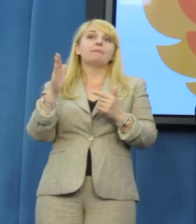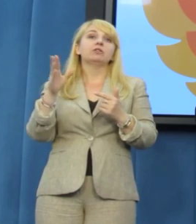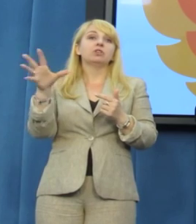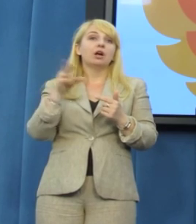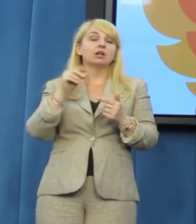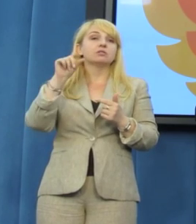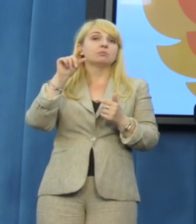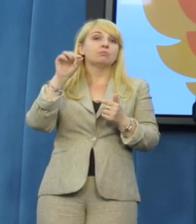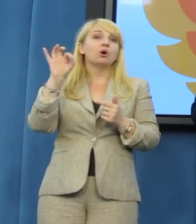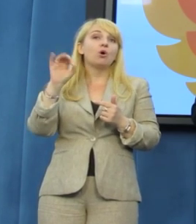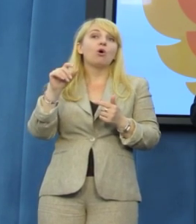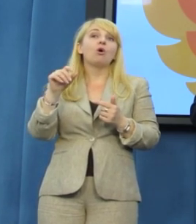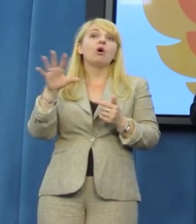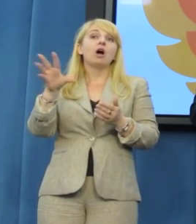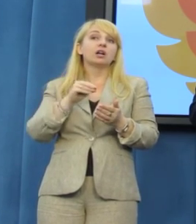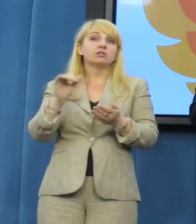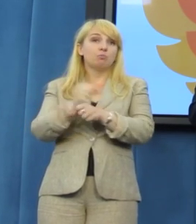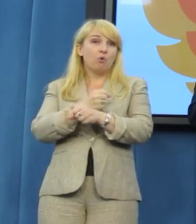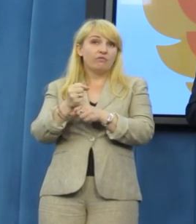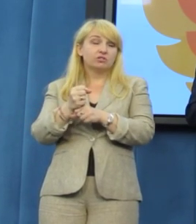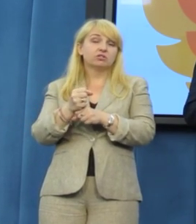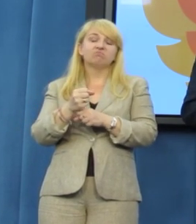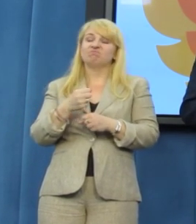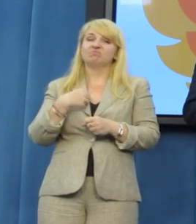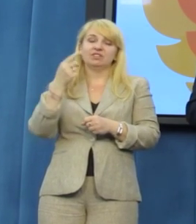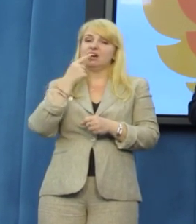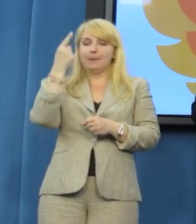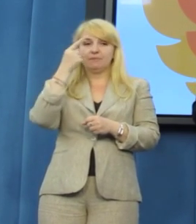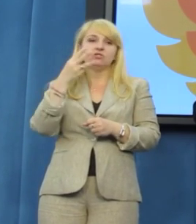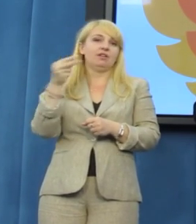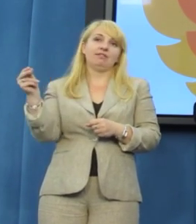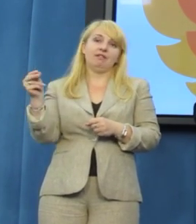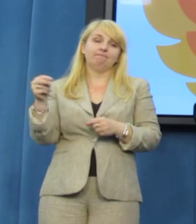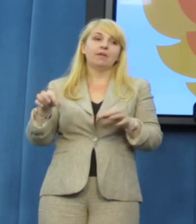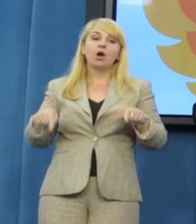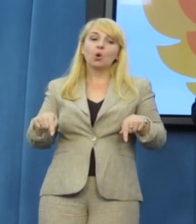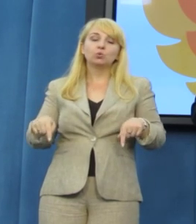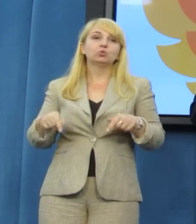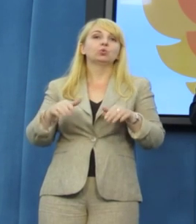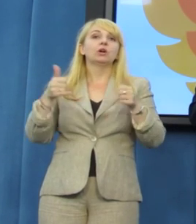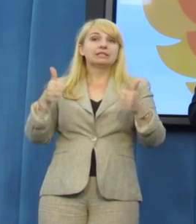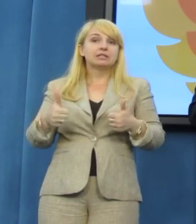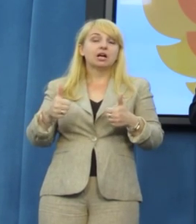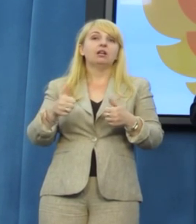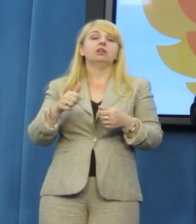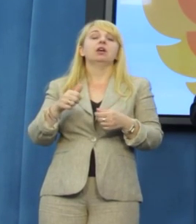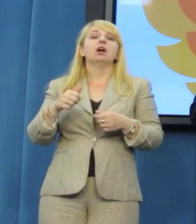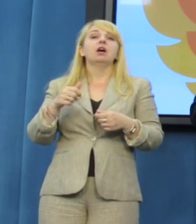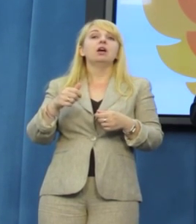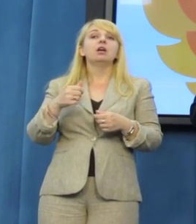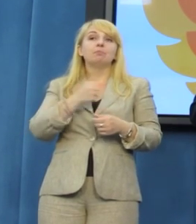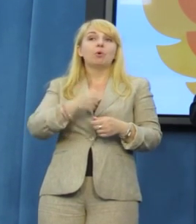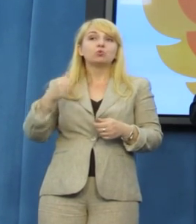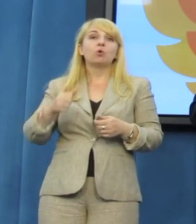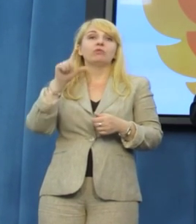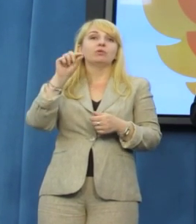Platformą Obywatelską poważna? Według mnie nie. Tutaj, w tym miejscu stali politycy Platformy Obywatelskiej, którzy kilka dni temu wyśmiewali